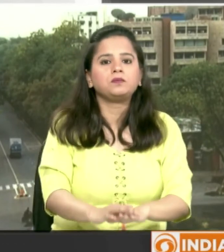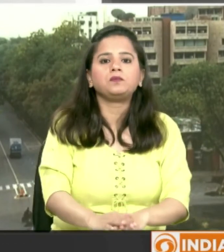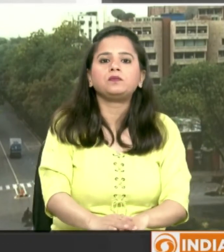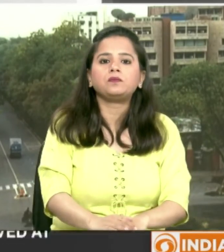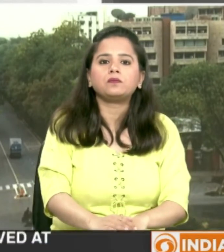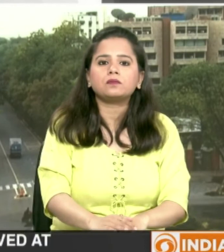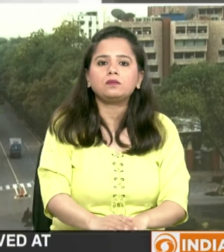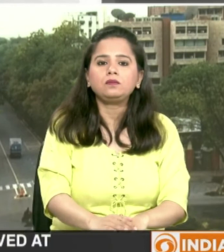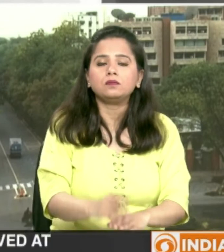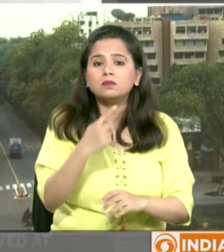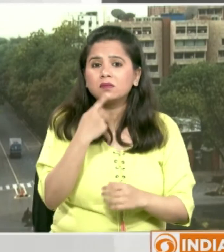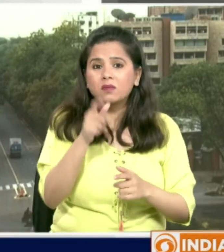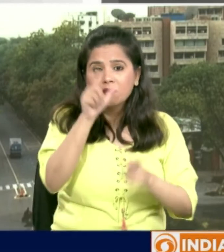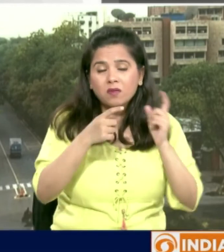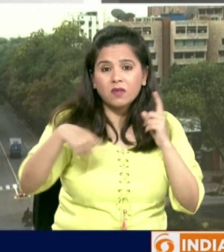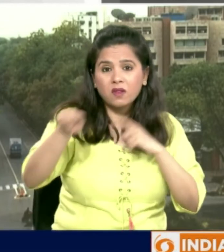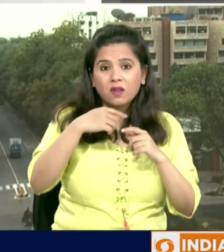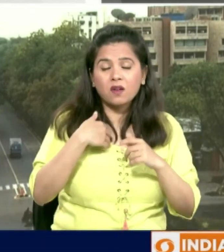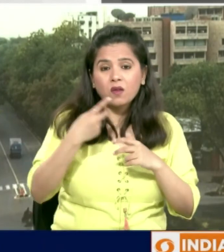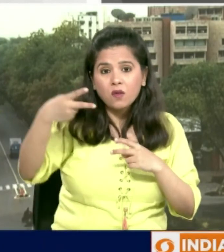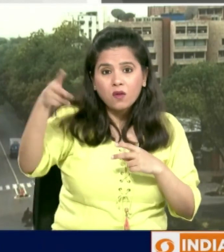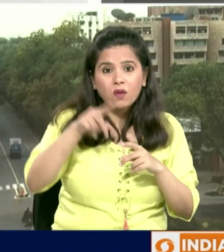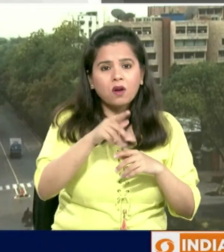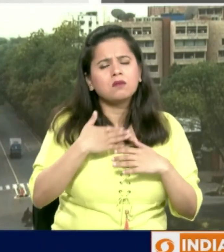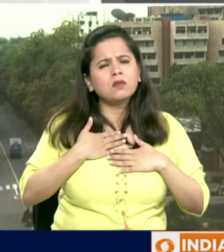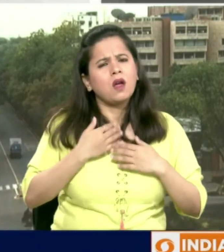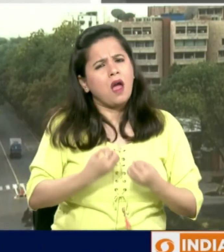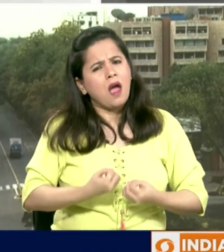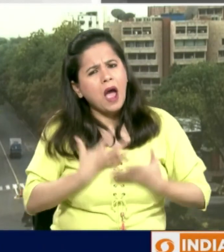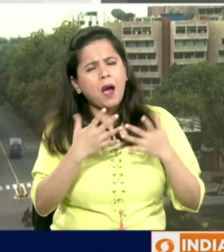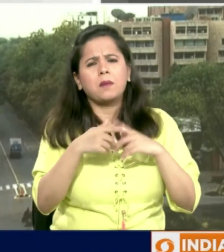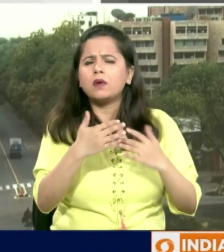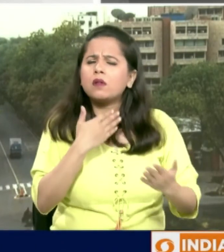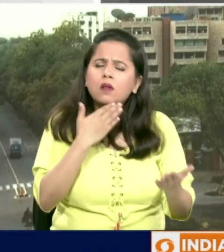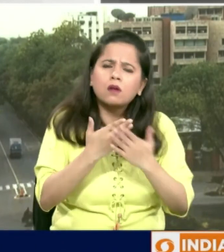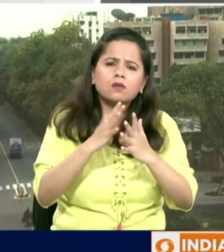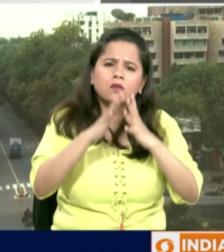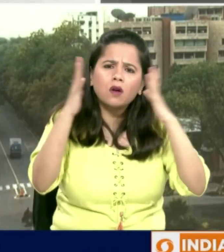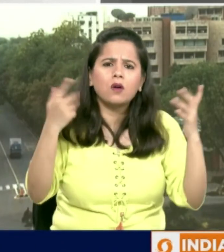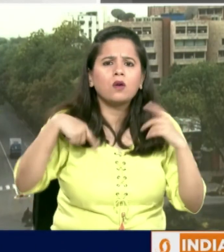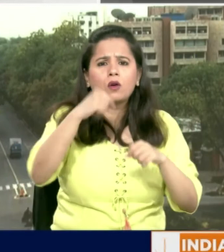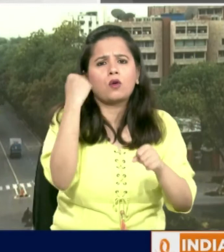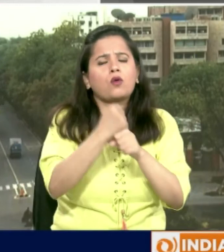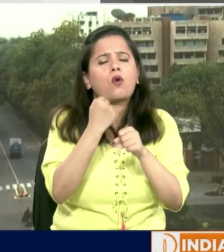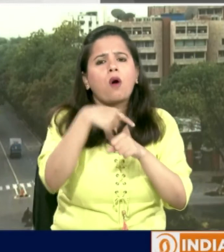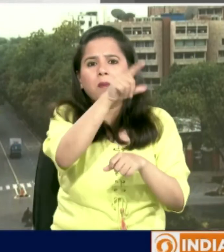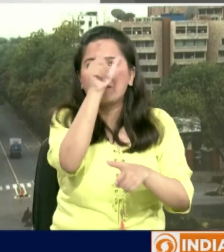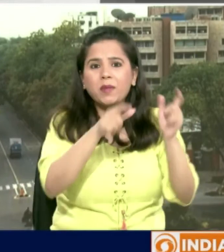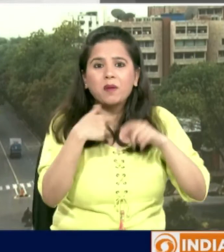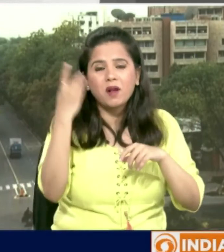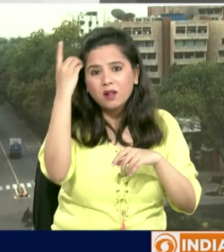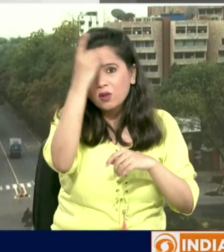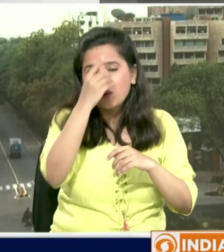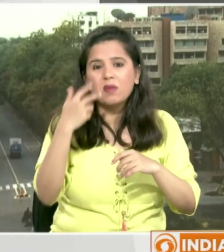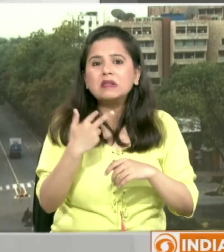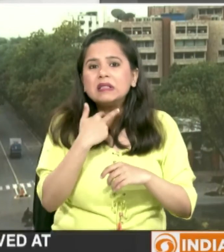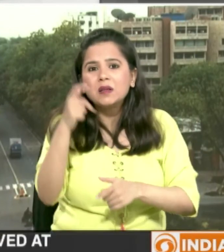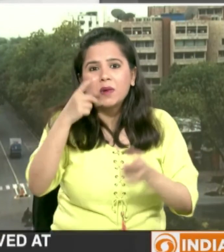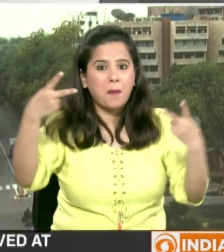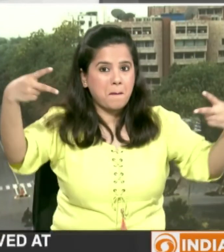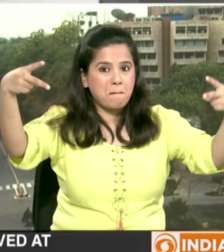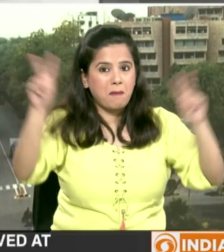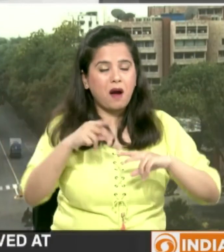गवर्नमेंट के साथ जितने भी सहयोगी लोग हैं, मैं सबका बहुत बहुत दिल से धन्यवाद देता हूं, और ये बहुत प्रशंसनीय कदम है, क्योंकि जो इस समय जो सारी तरफ निराशा फैली